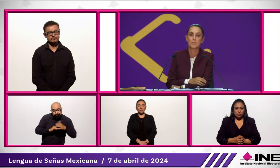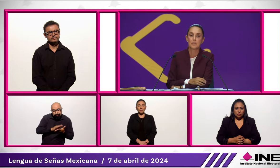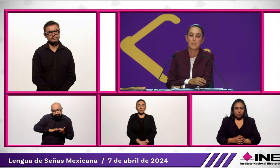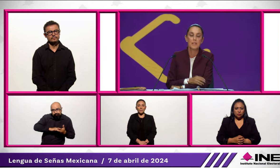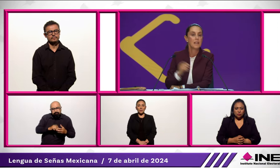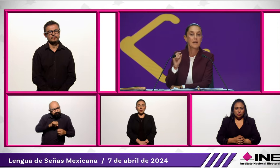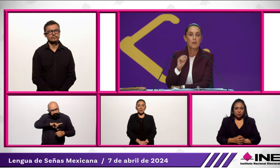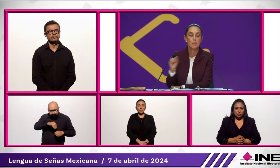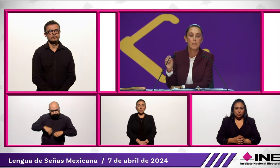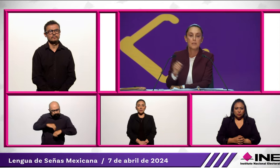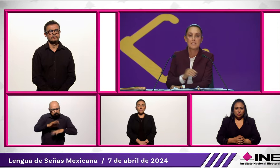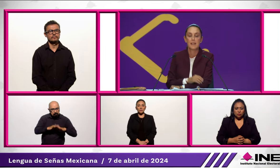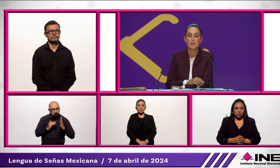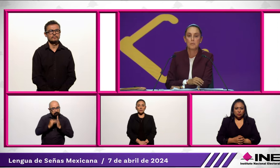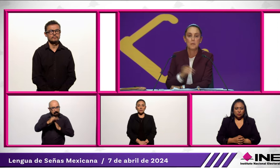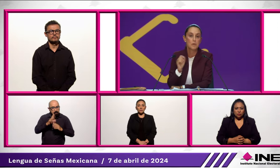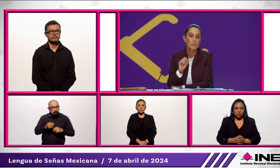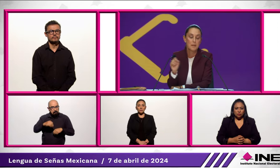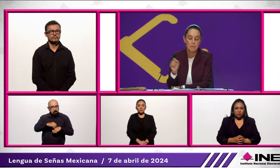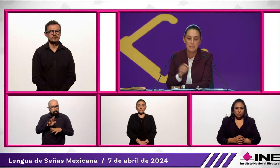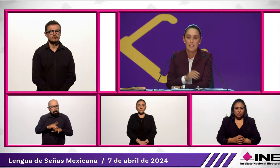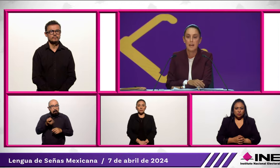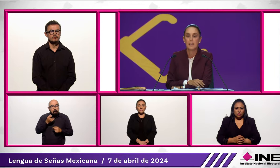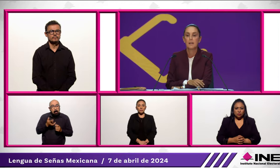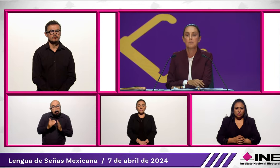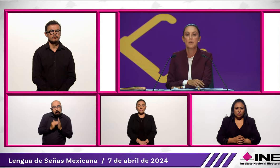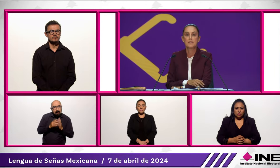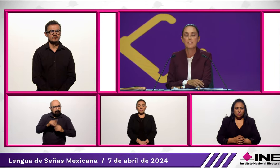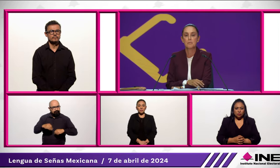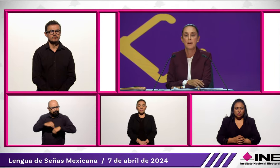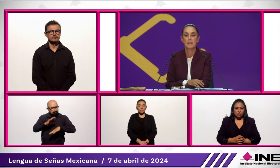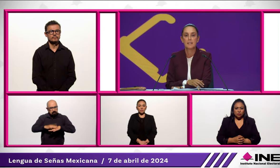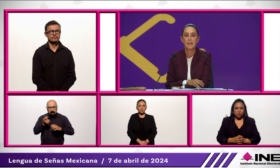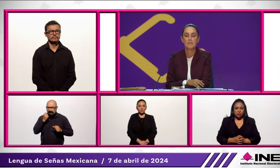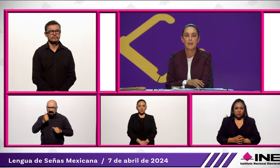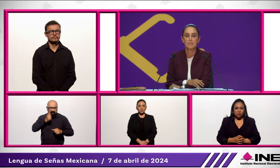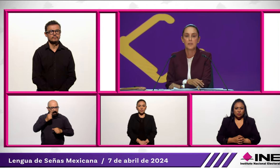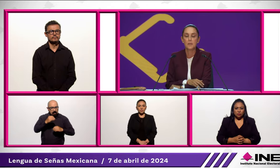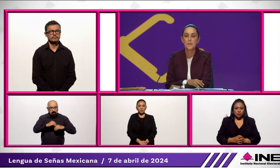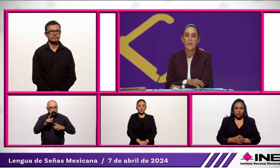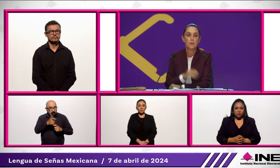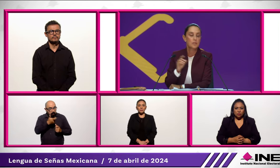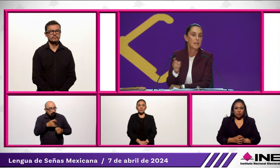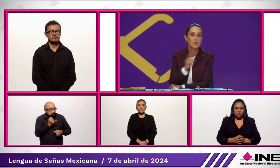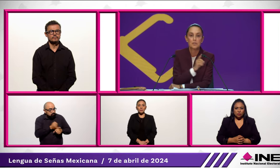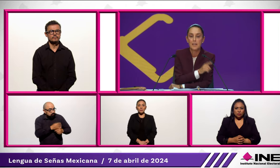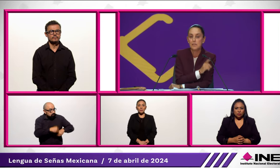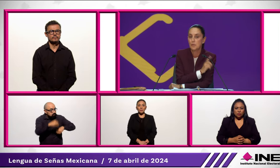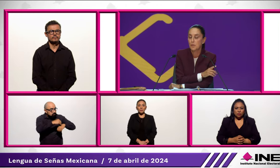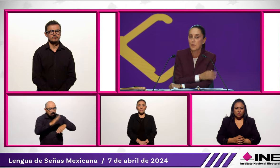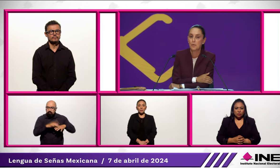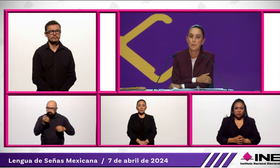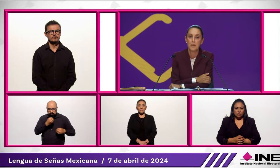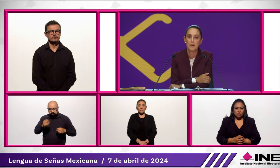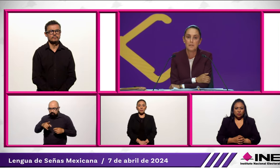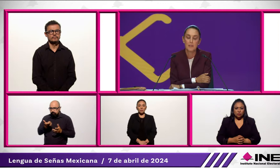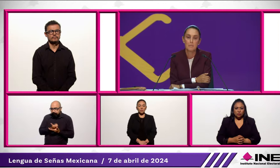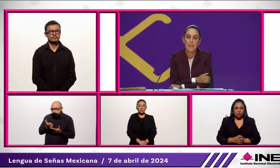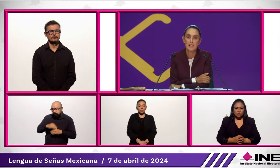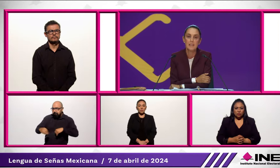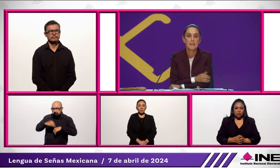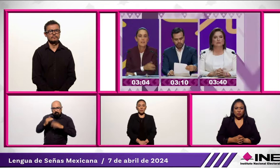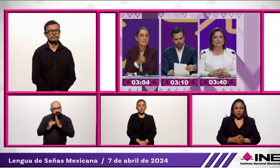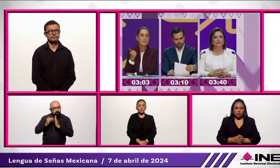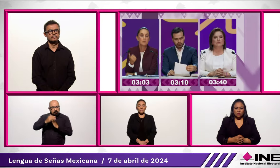en la Constitución, que el aumento al salario mínimo siempre estará por encima de la inflación, cosa que no se hizo en todos los gobiernos